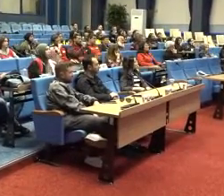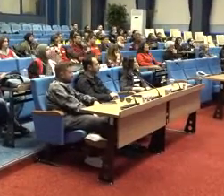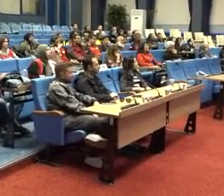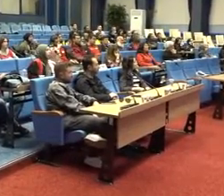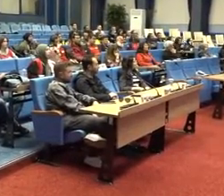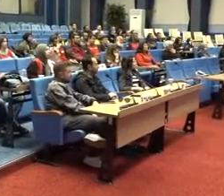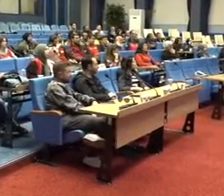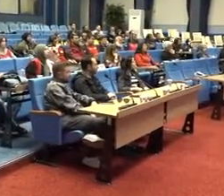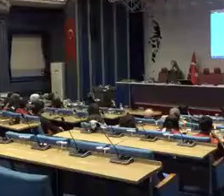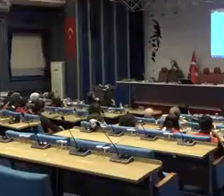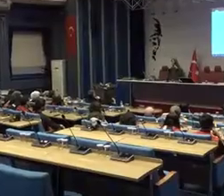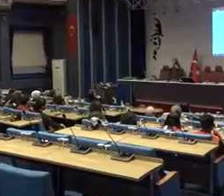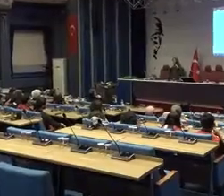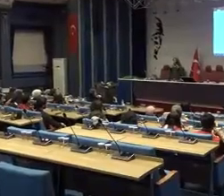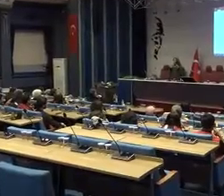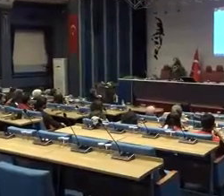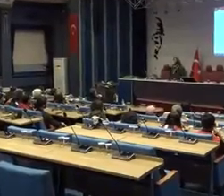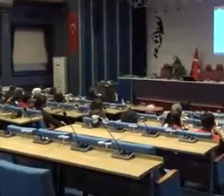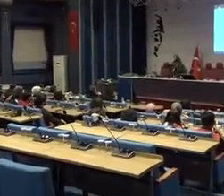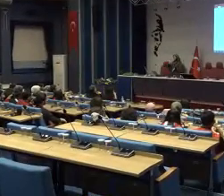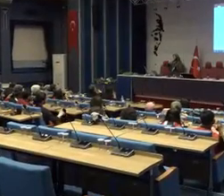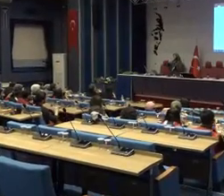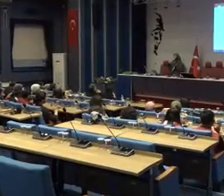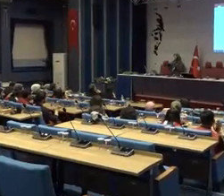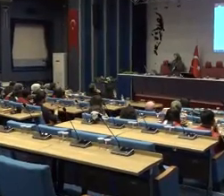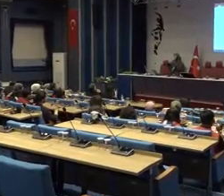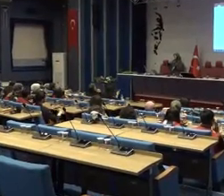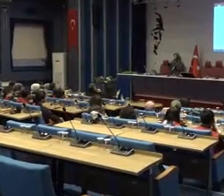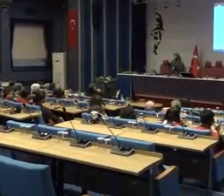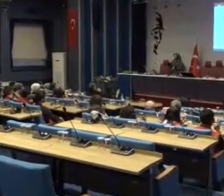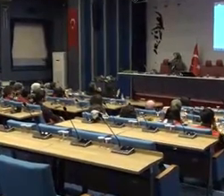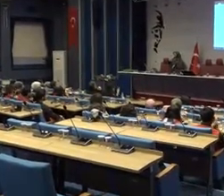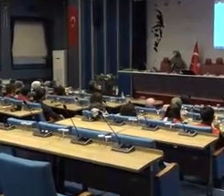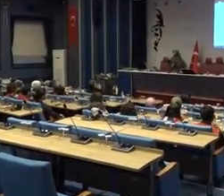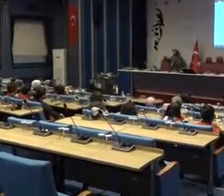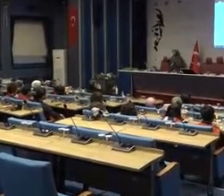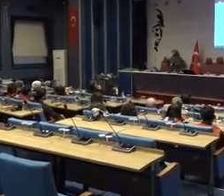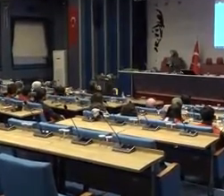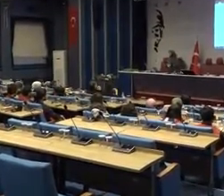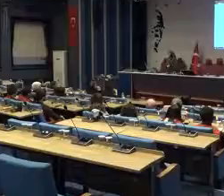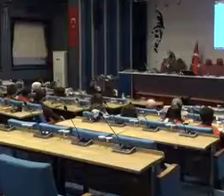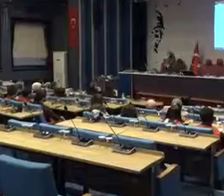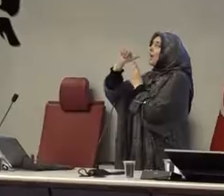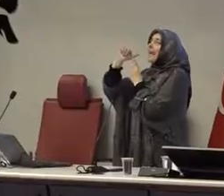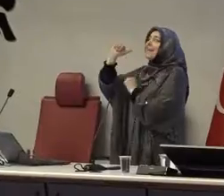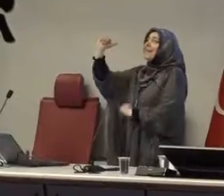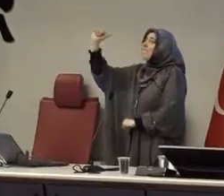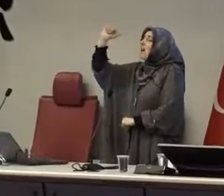güle güle, peki, eylem